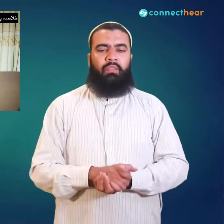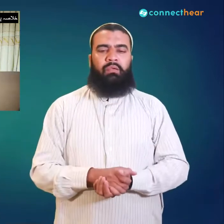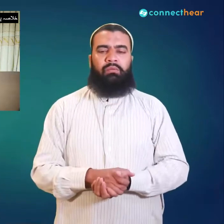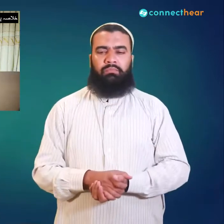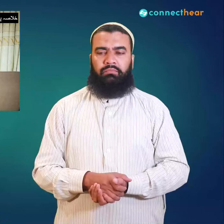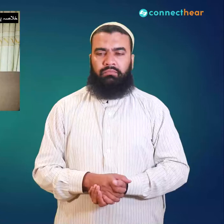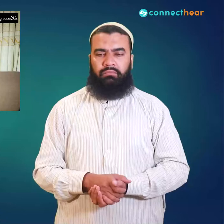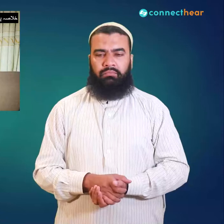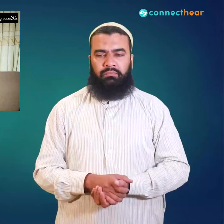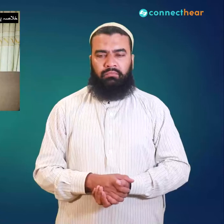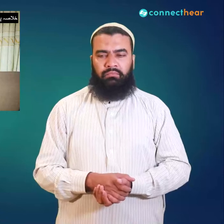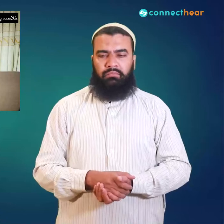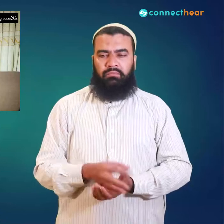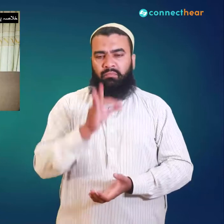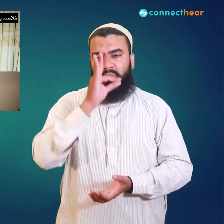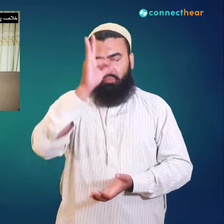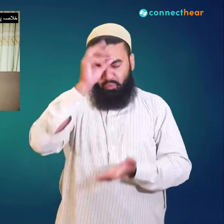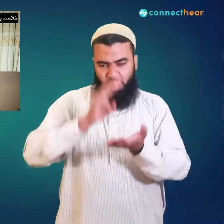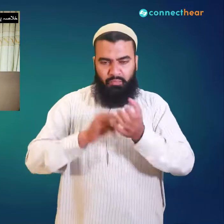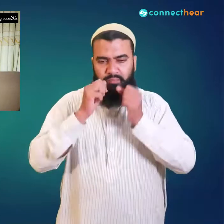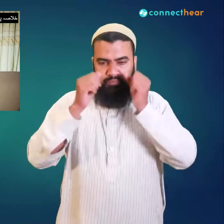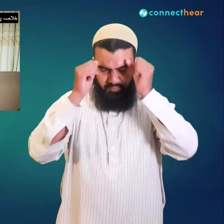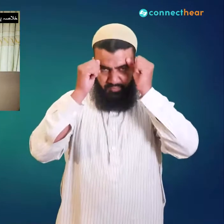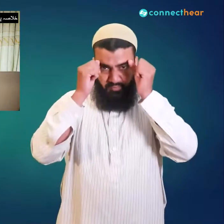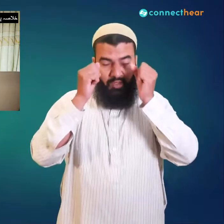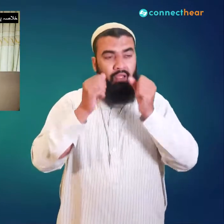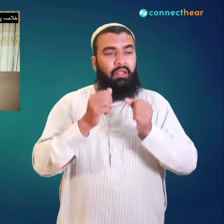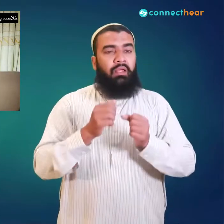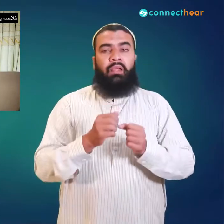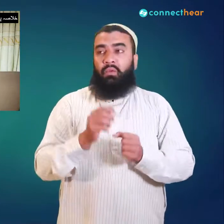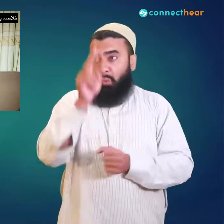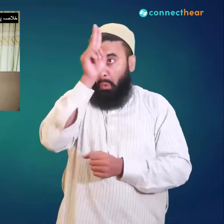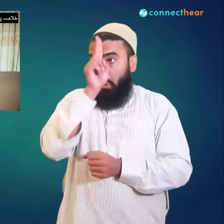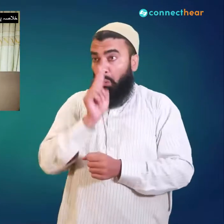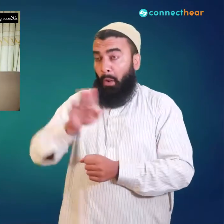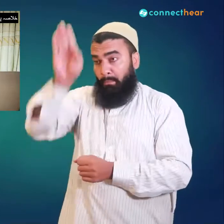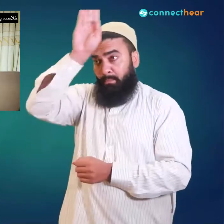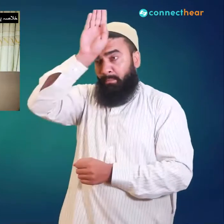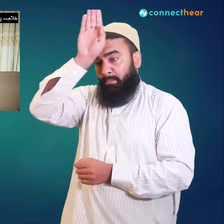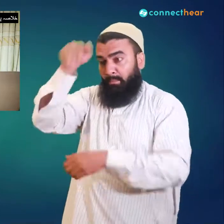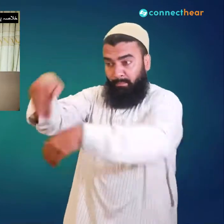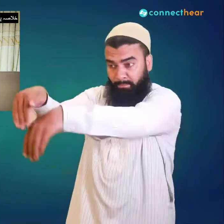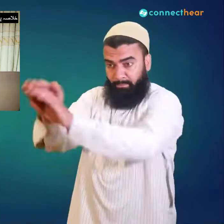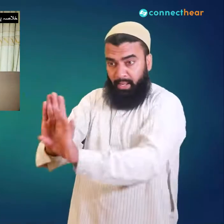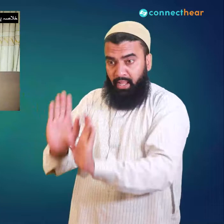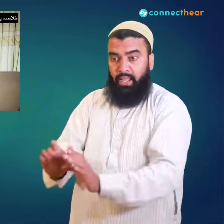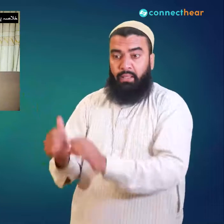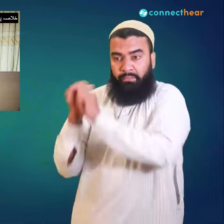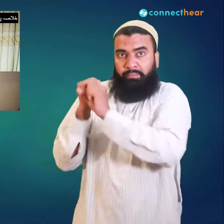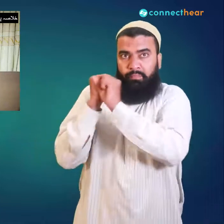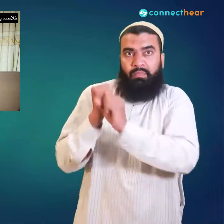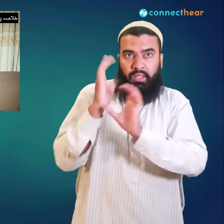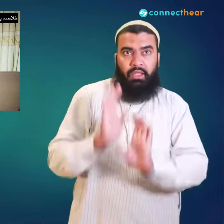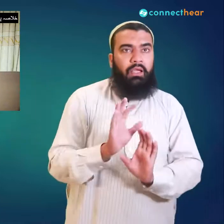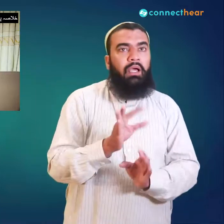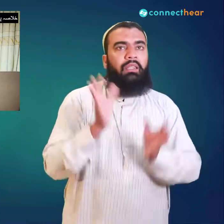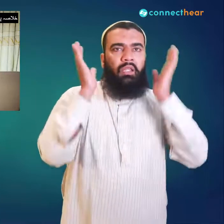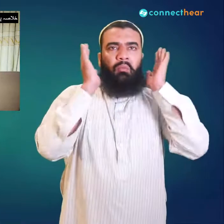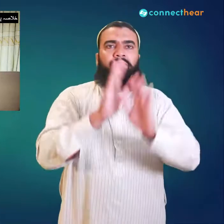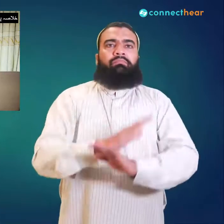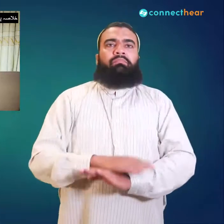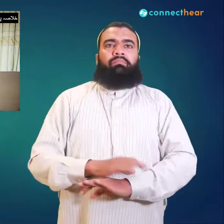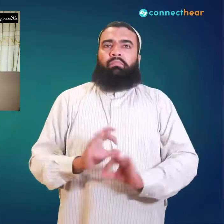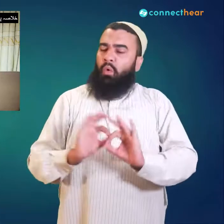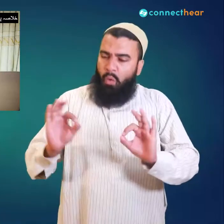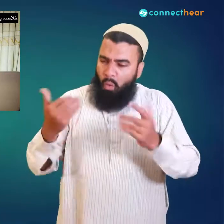کرنے کے بعد نازل ہوئی۔ آپ صلی اللہ علیہ وسلم نے نماز جنازہ منافق کے بیٹے کی دلجوئی